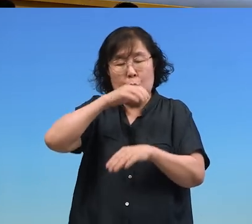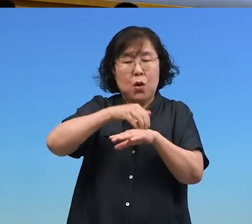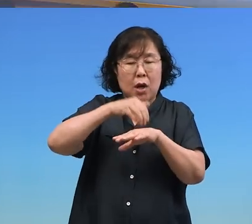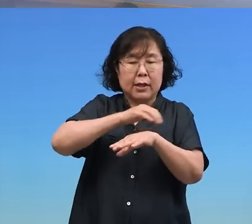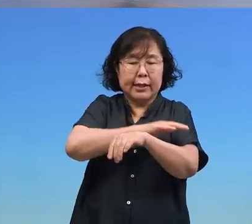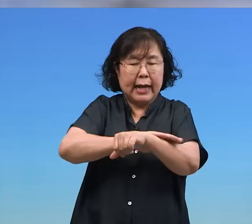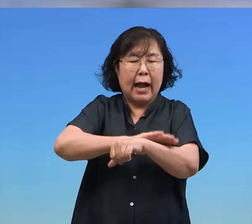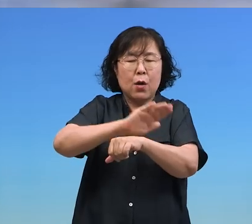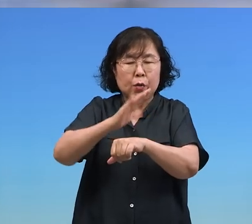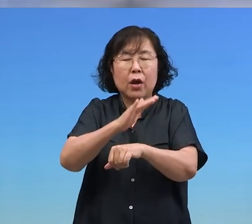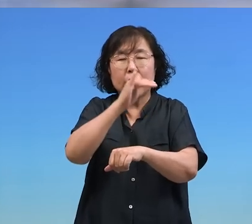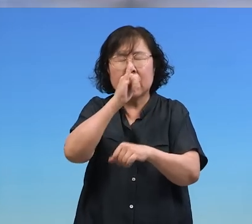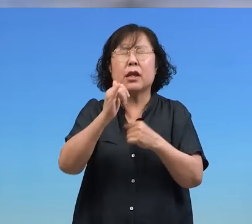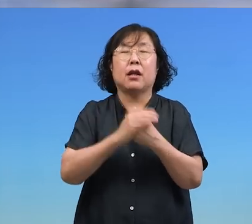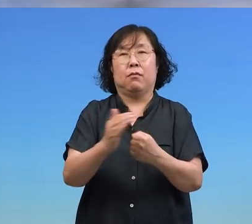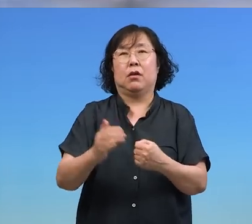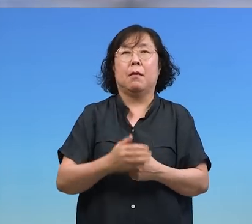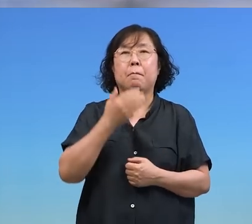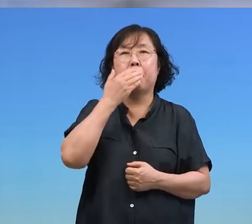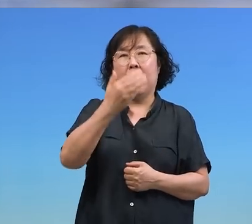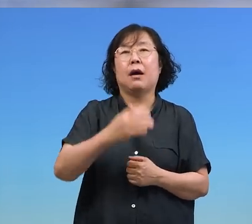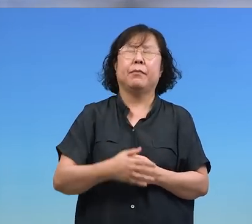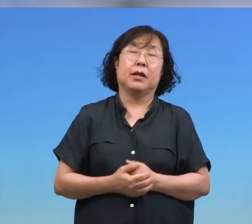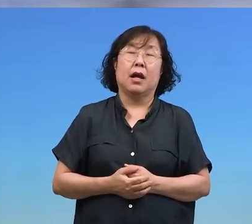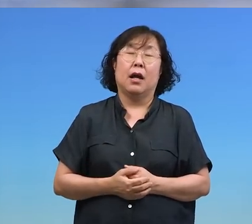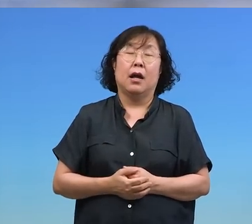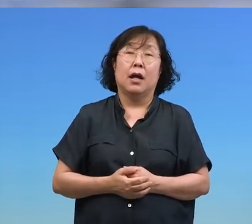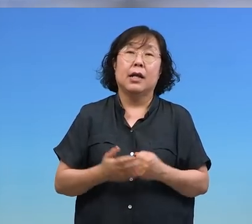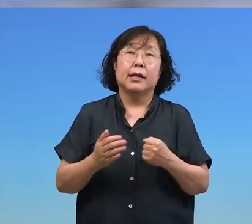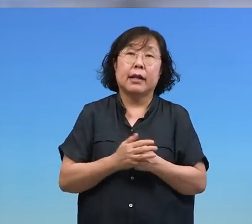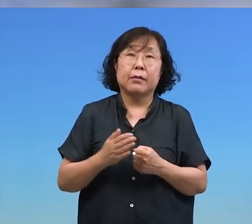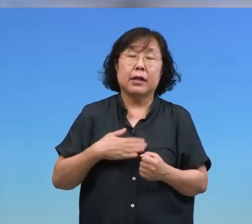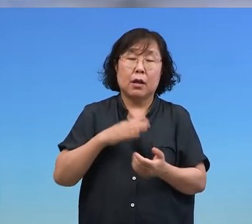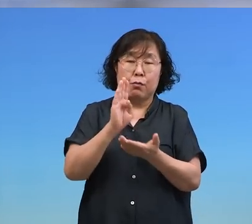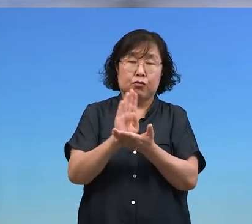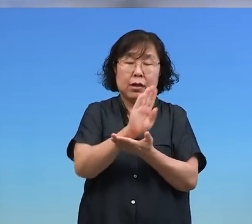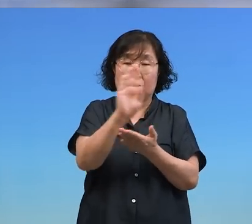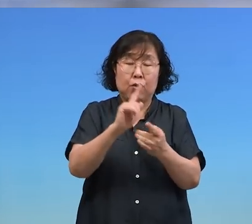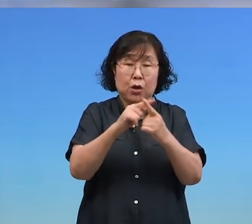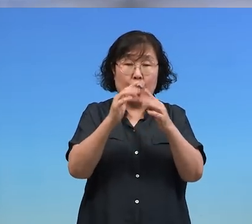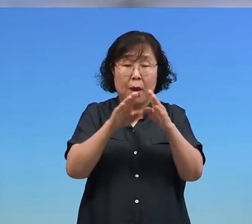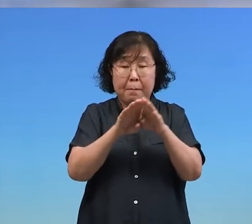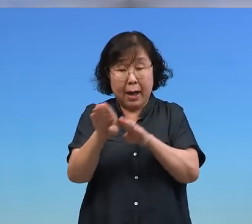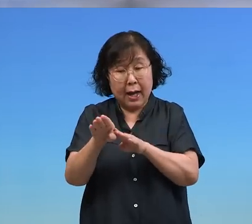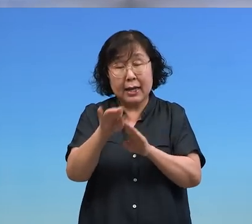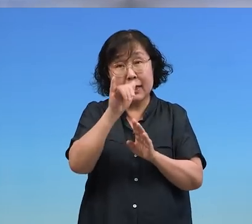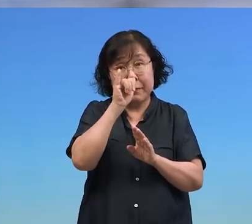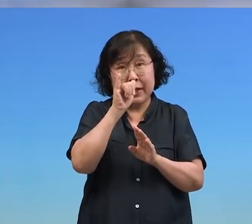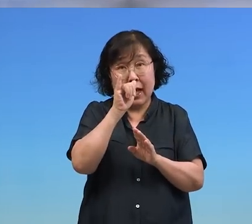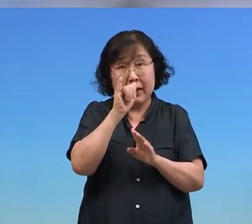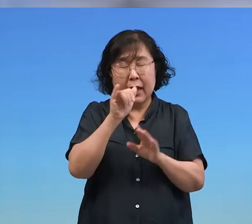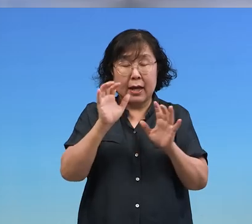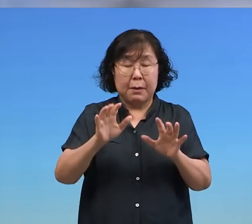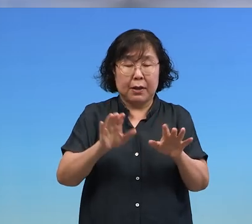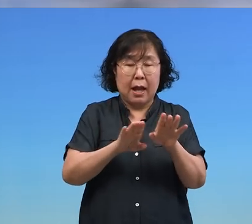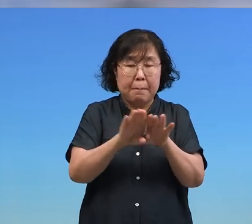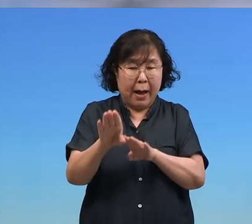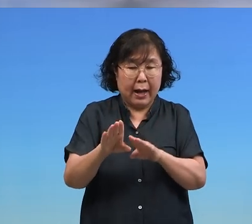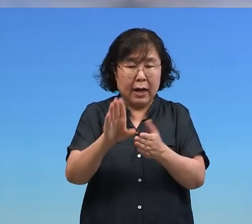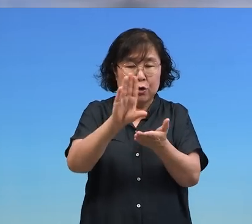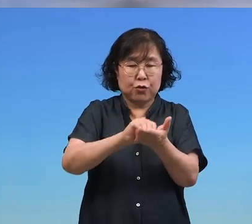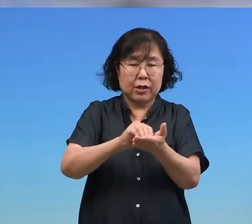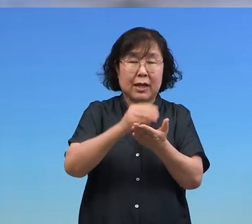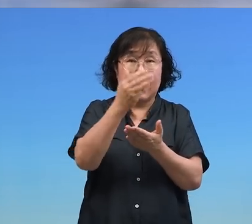그래서 여러분 저는 분당 우리 교회는 방학이 있다고 말씀을 드렸잖아요 이번에 방학